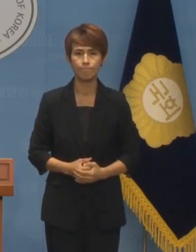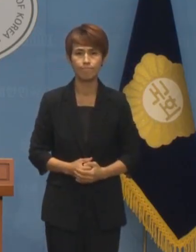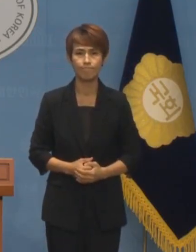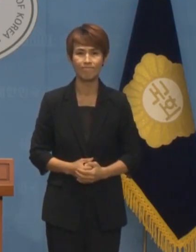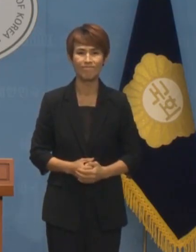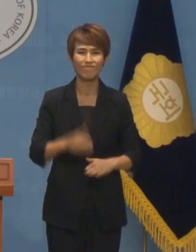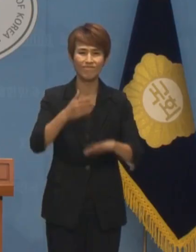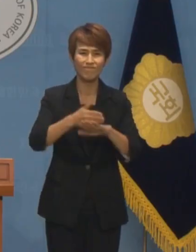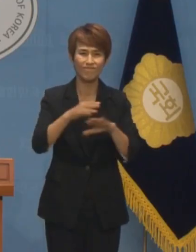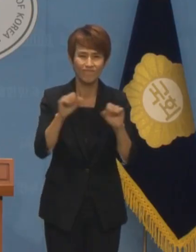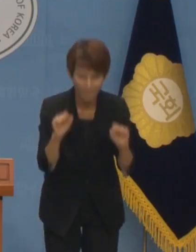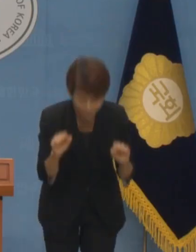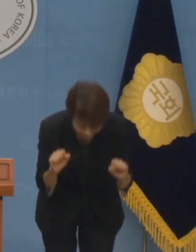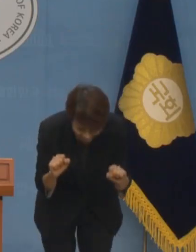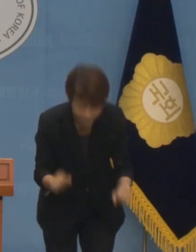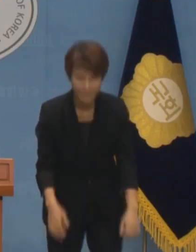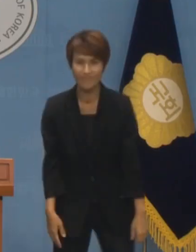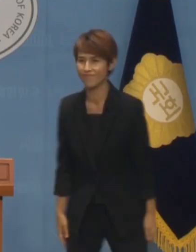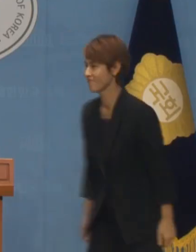네, 감사합니다.